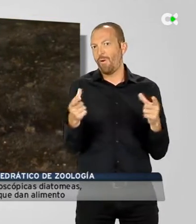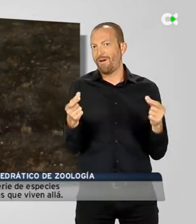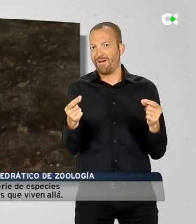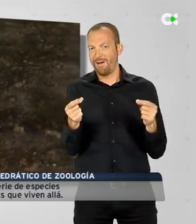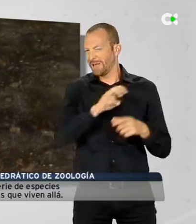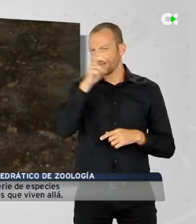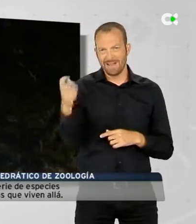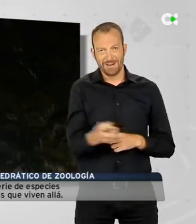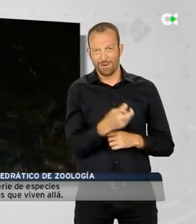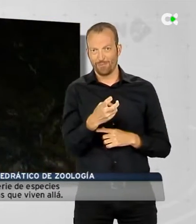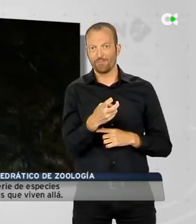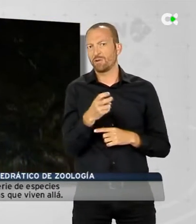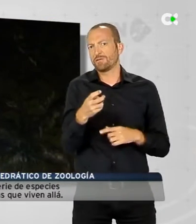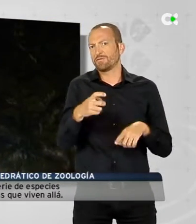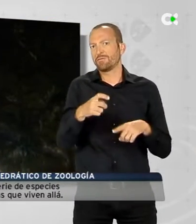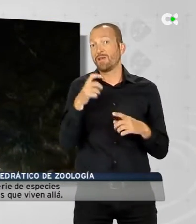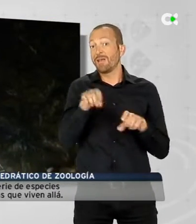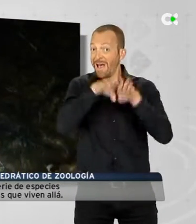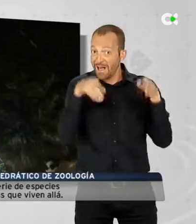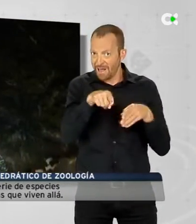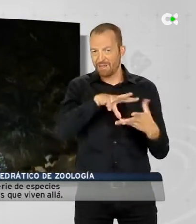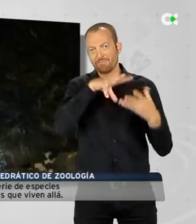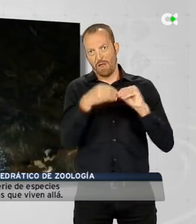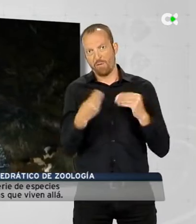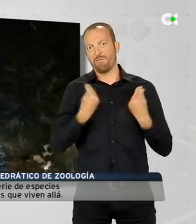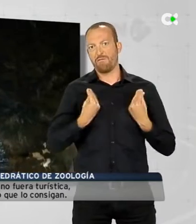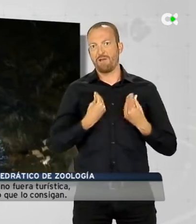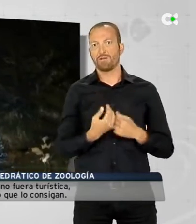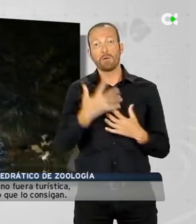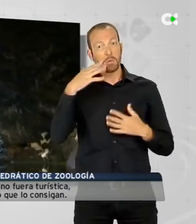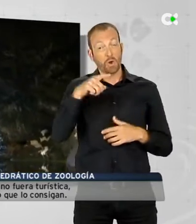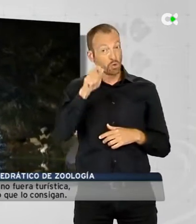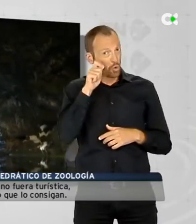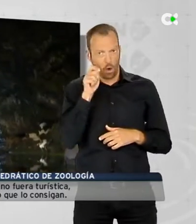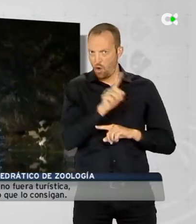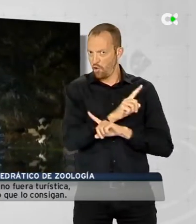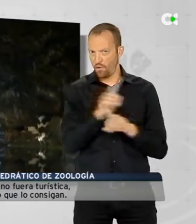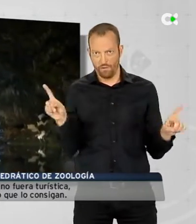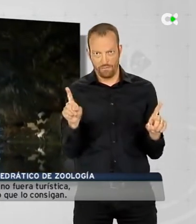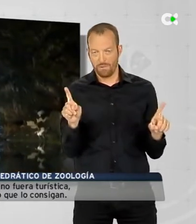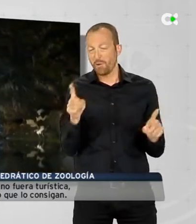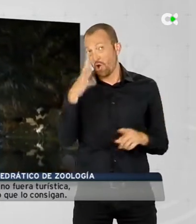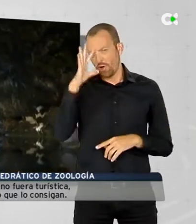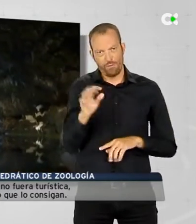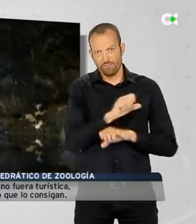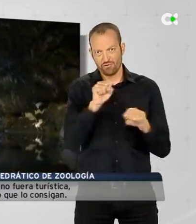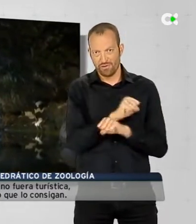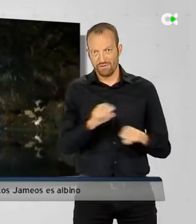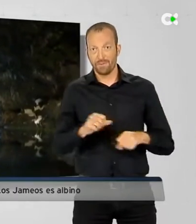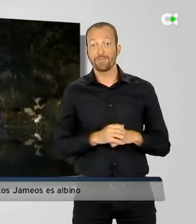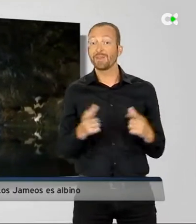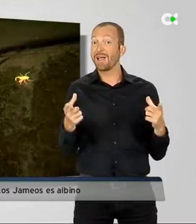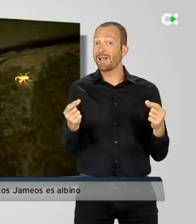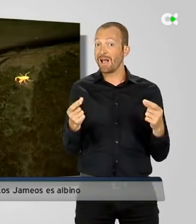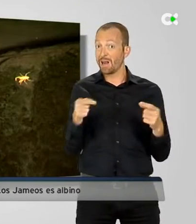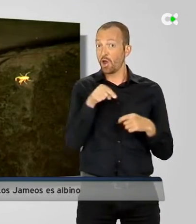toda la serie de especies cavernícolas que viven allá. Era para que no fuera turística, pero bueno, eso yo no creo que lo consiga, ¿no? El cangrejo